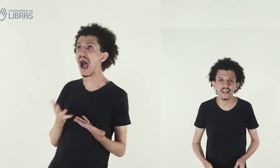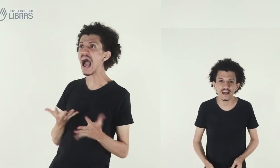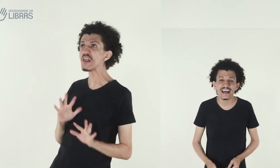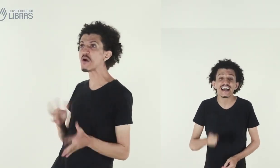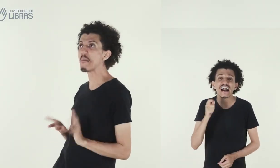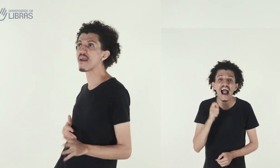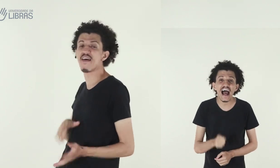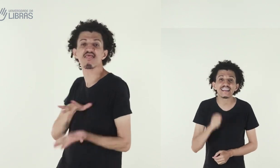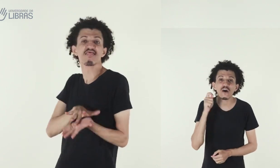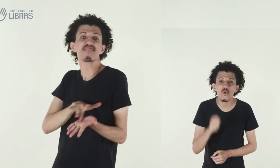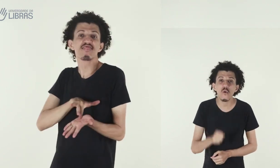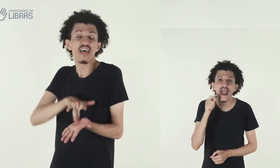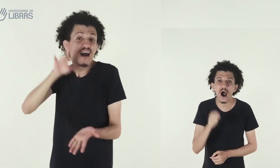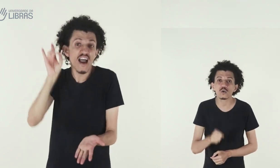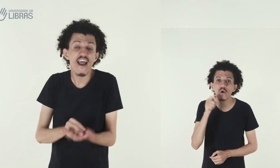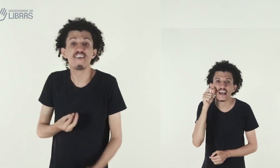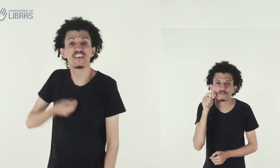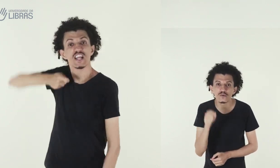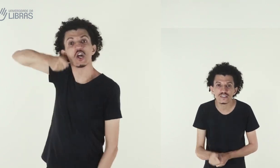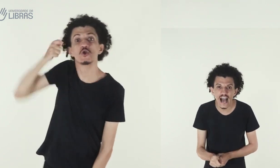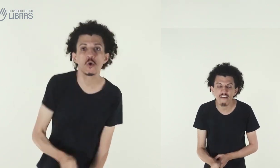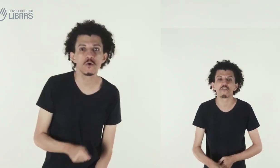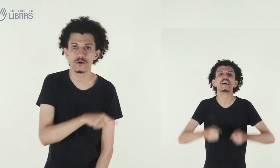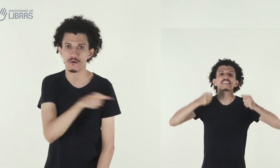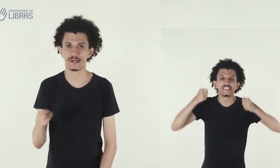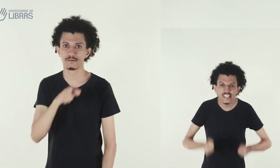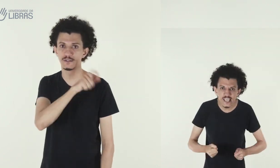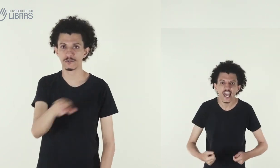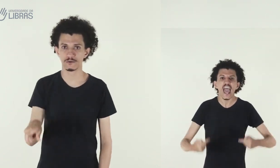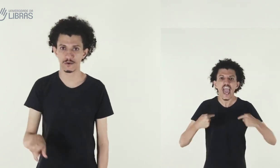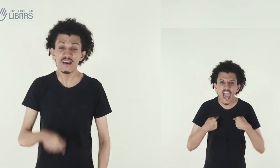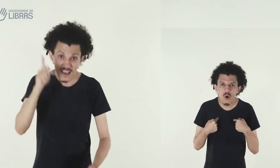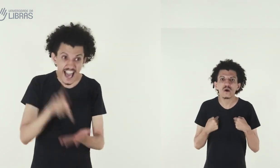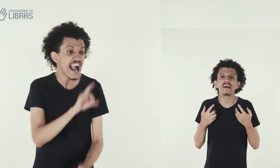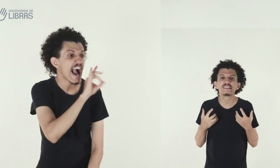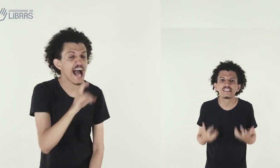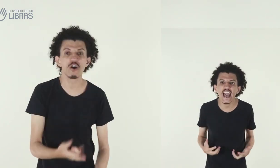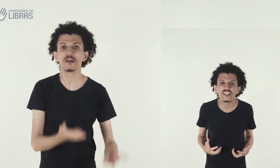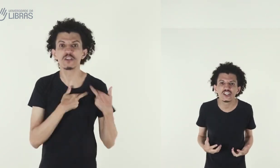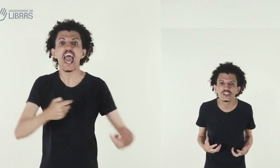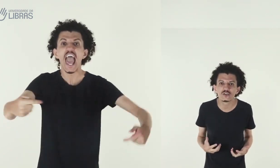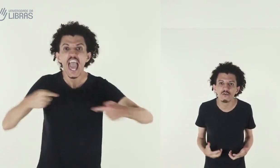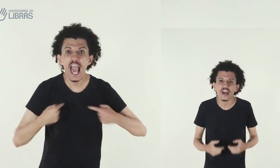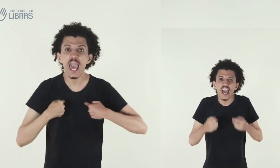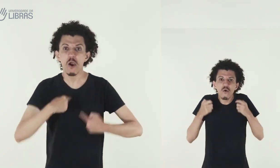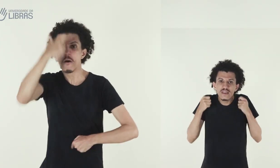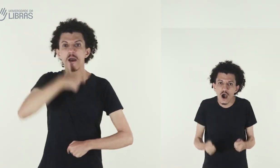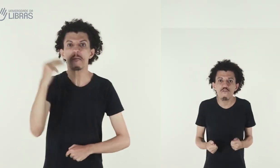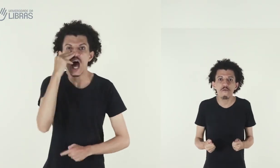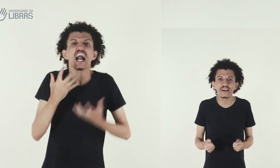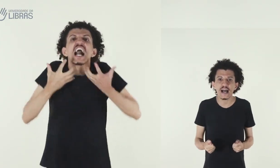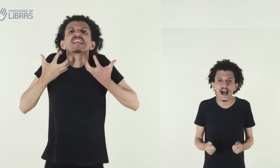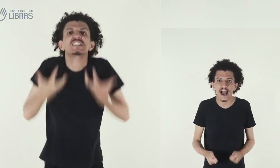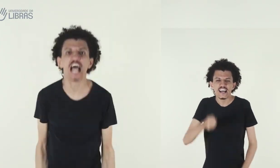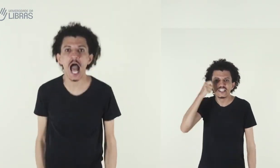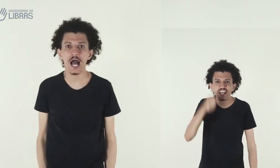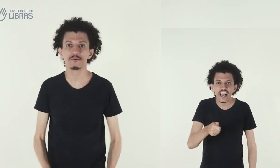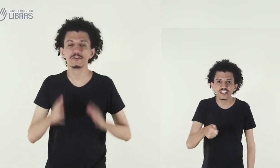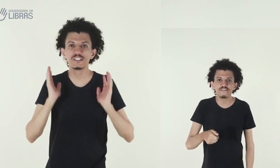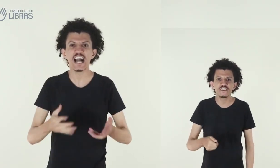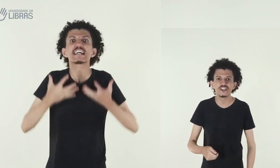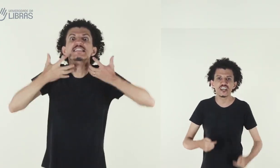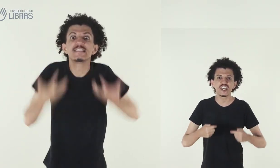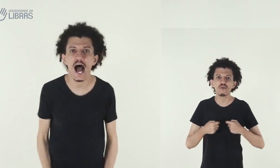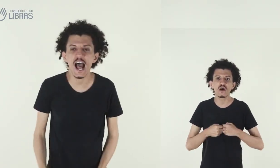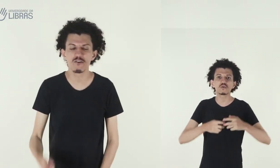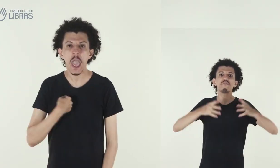que poderia. Cada um é autorresponsável. Sim, eu cansei disso. Eu não vou me calar.